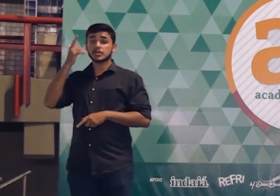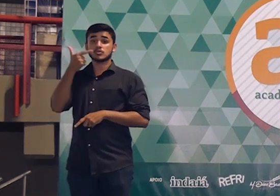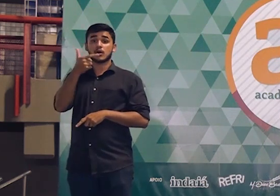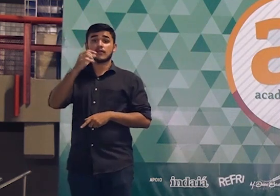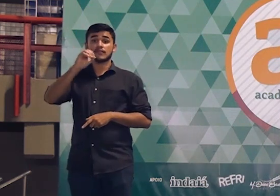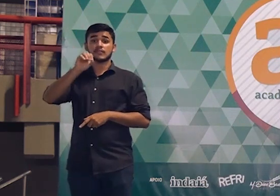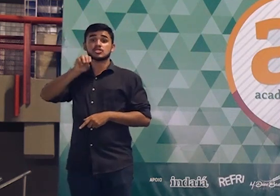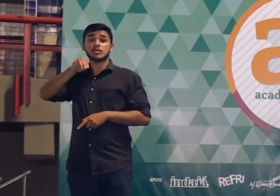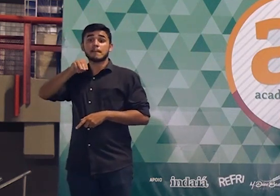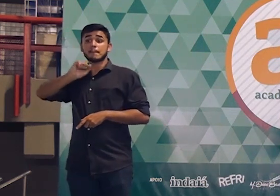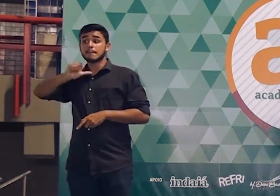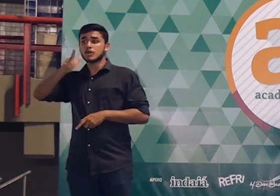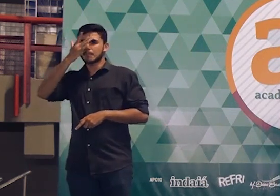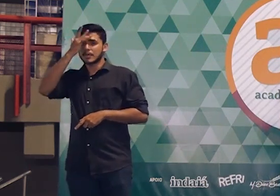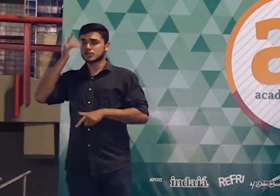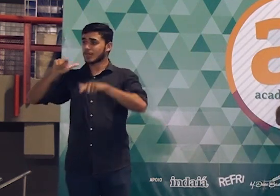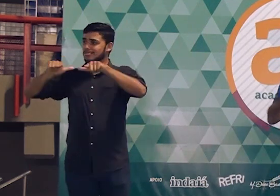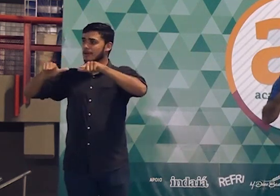fica refém da indústria?